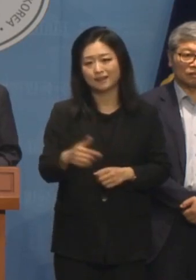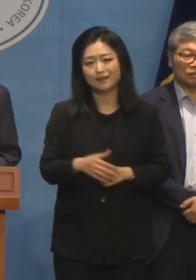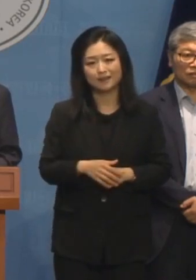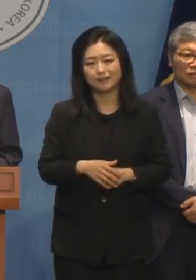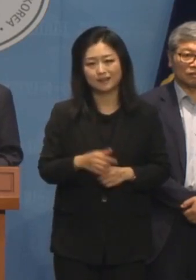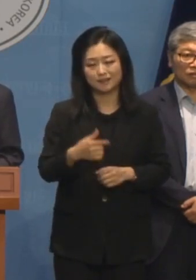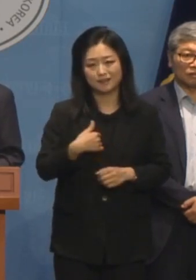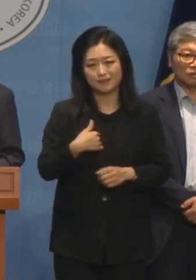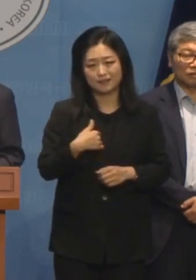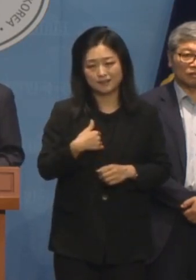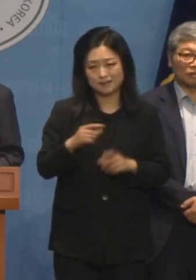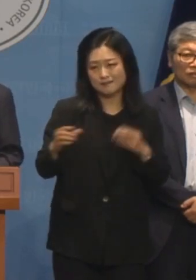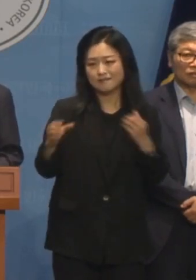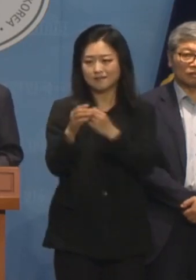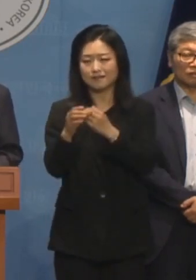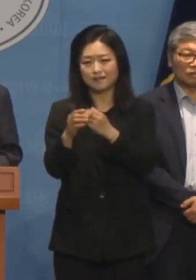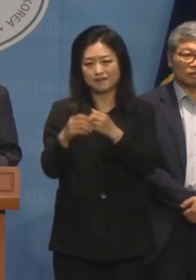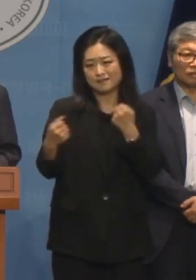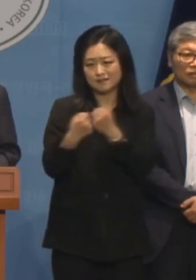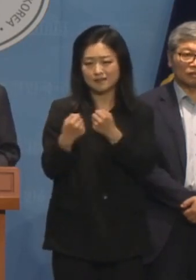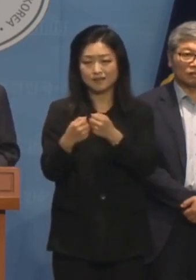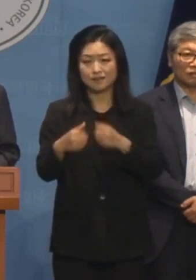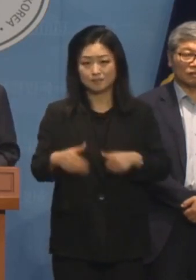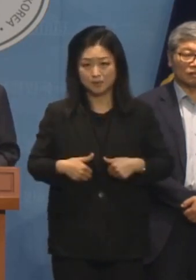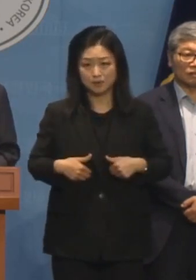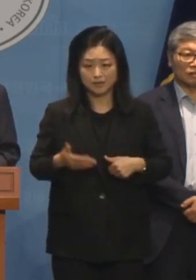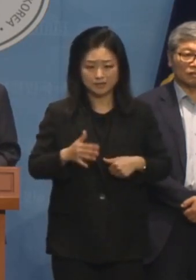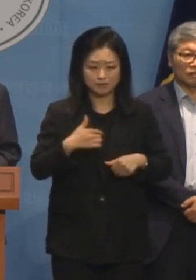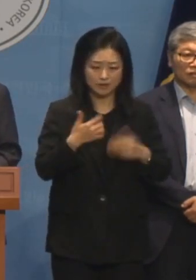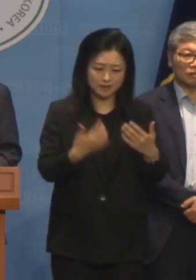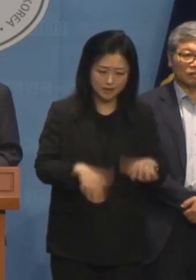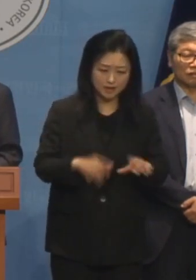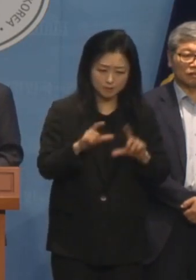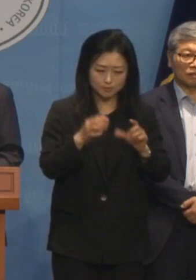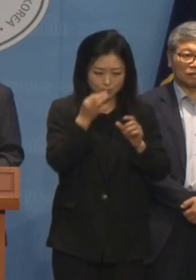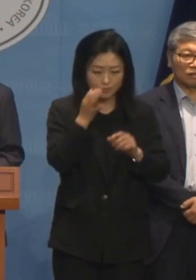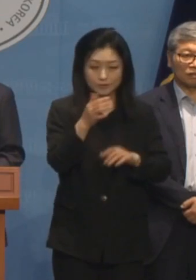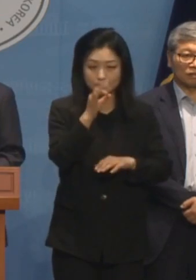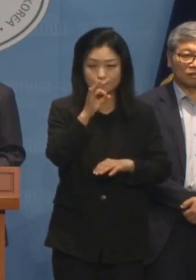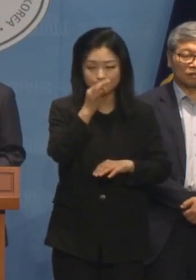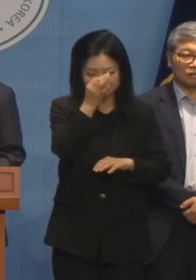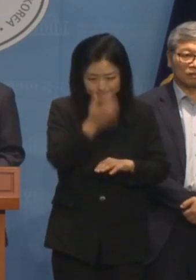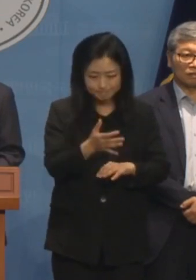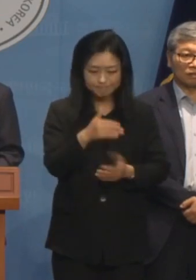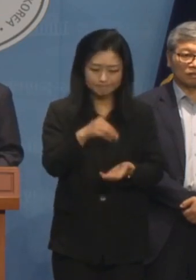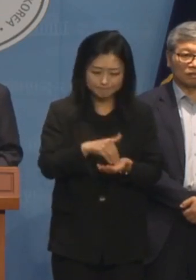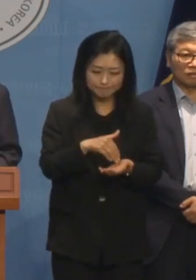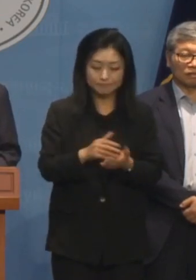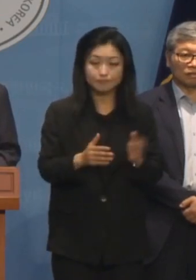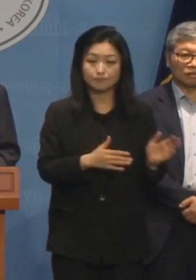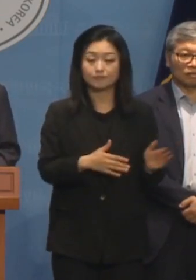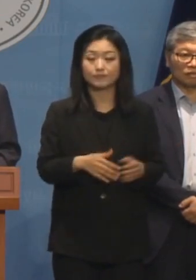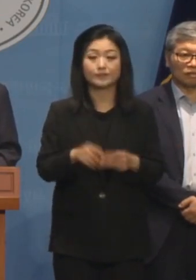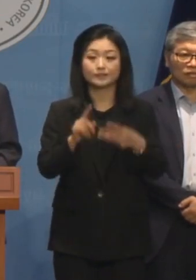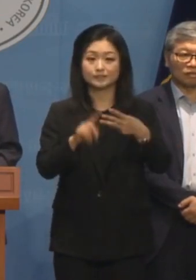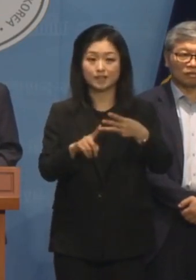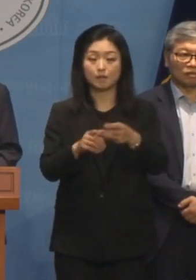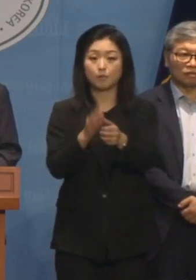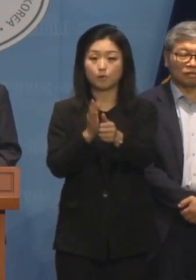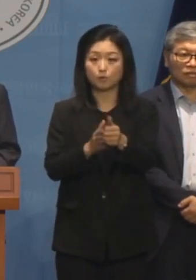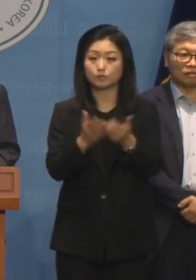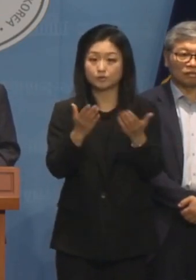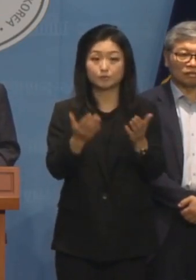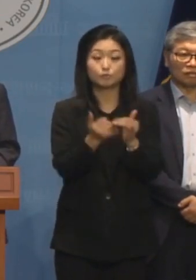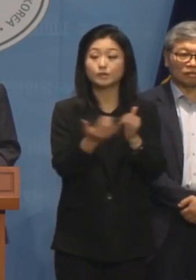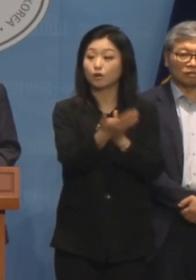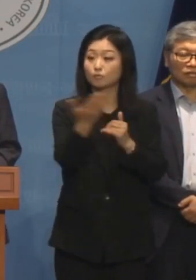치열하게 붙었어야 했습니다. 깊이 반성합니다. 3. 호소합니다. 이제 국민 여러분께서 나서